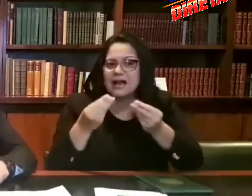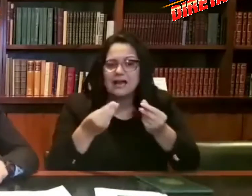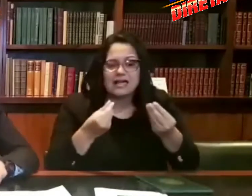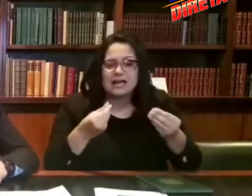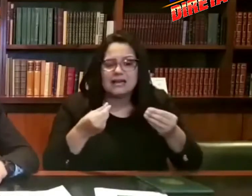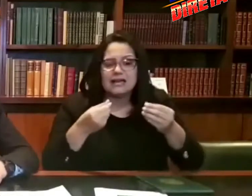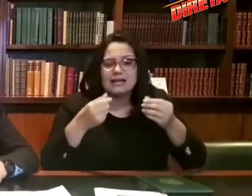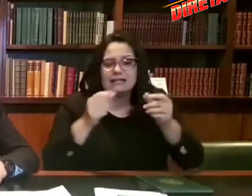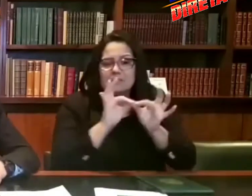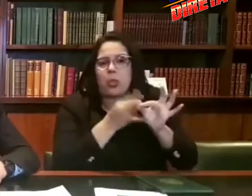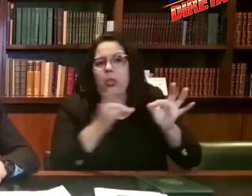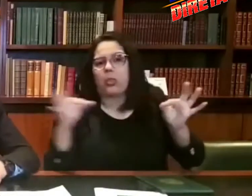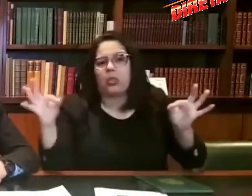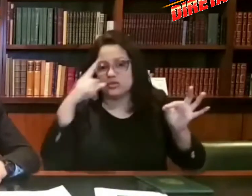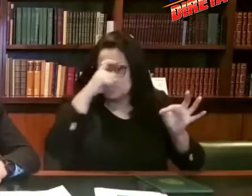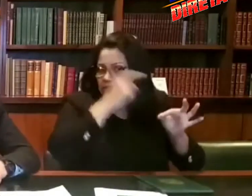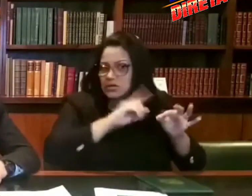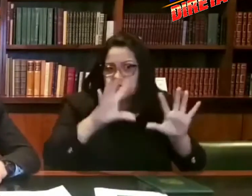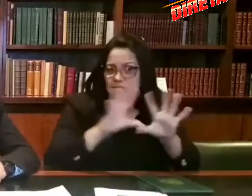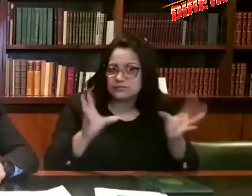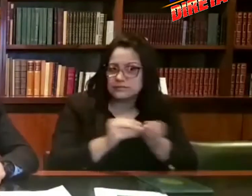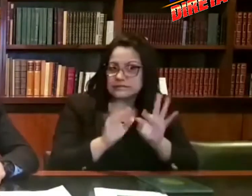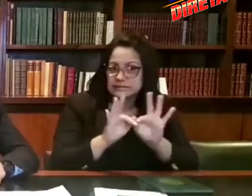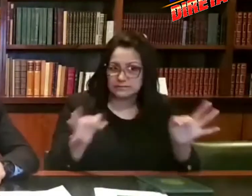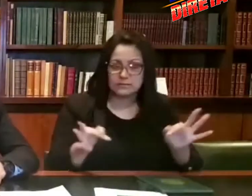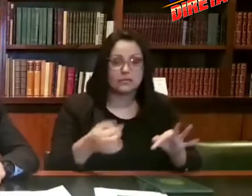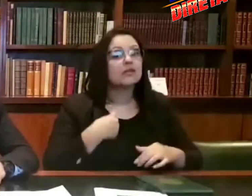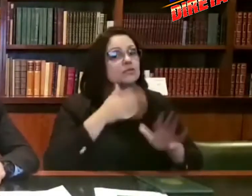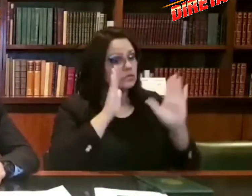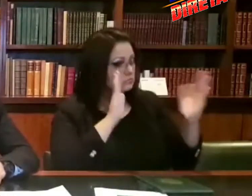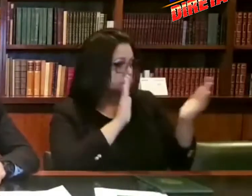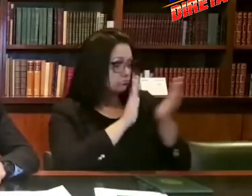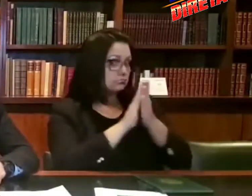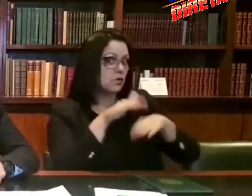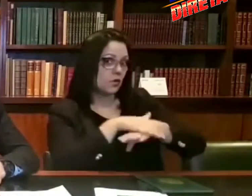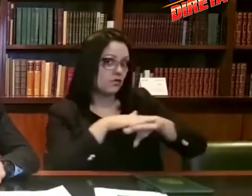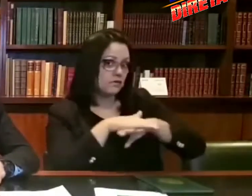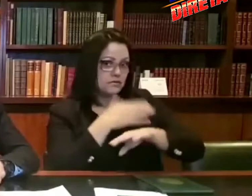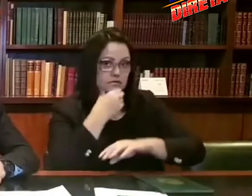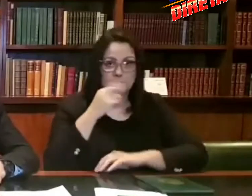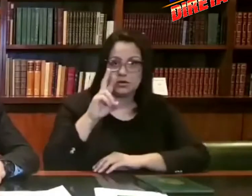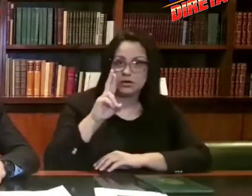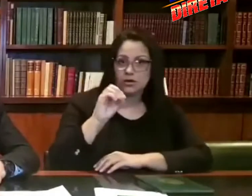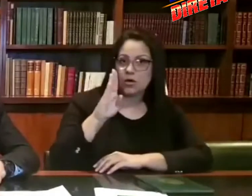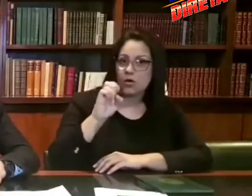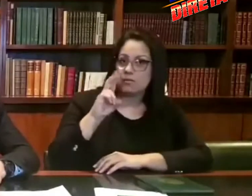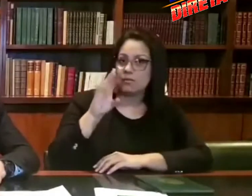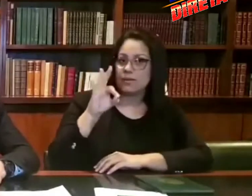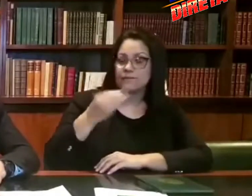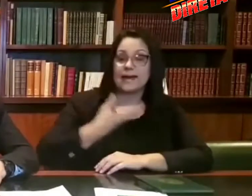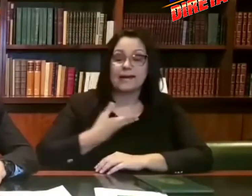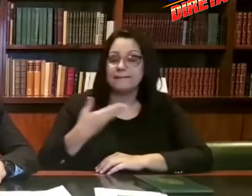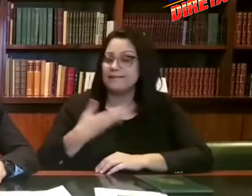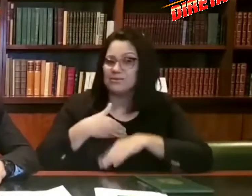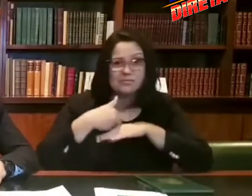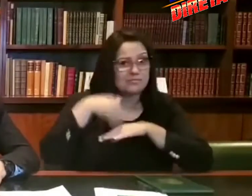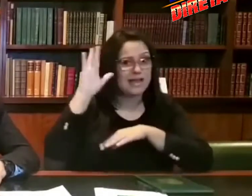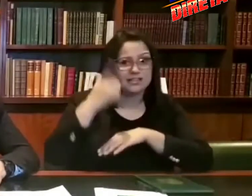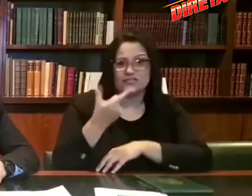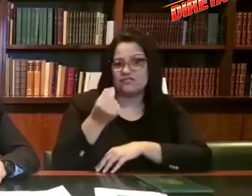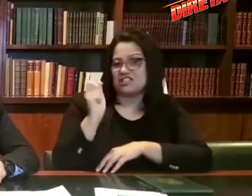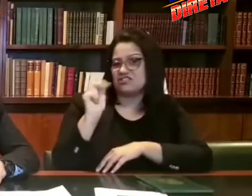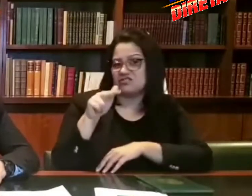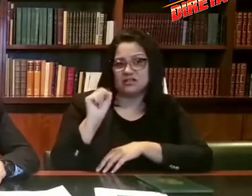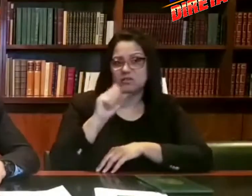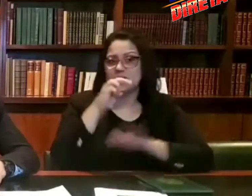Claro, a gente inclusive conversou com o Roberto, que é meu amigo há mais de 20 anos, estava no avião. Então, o que, que é exatamente essa medida